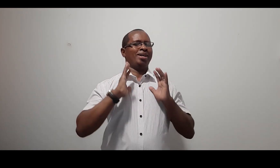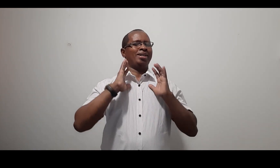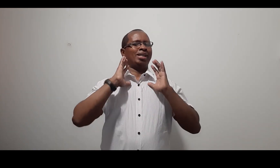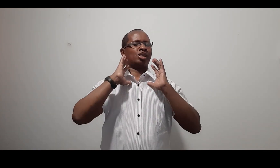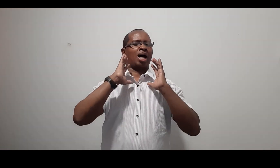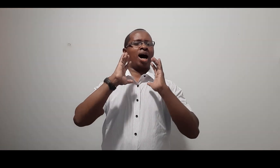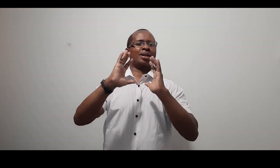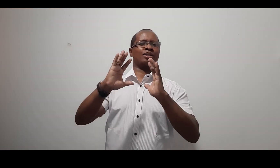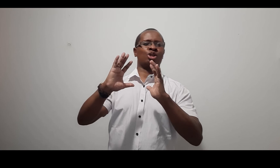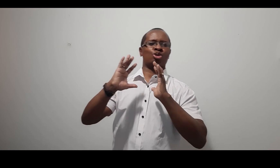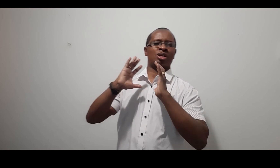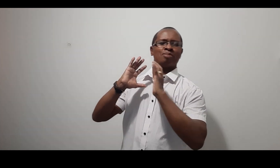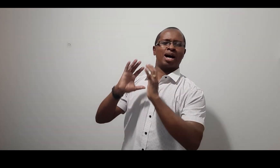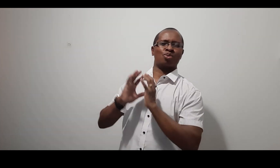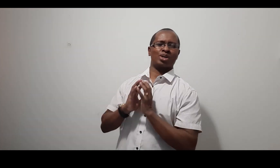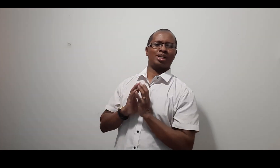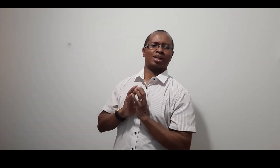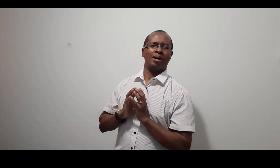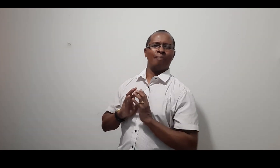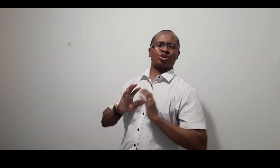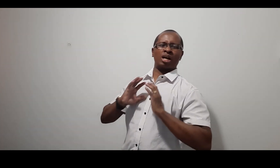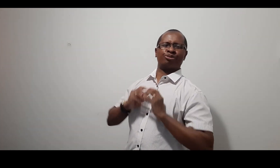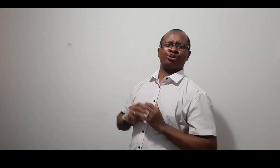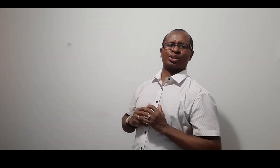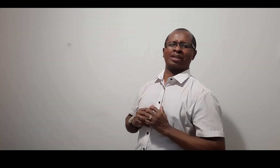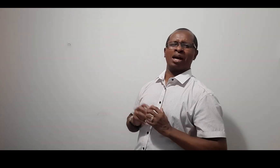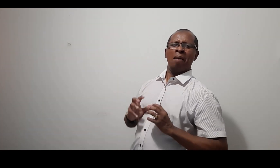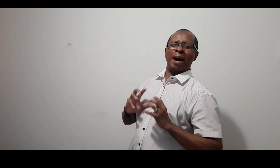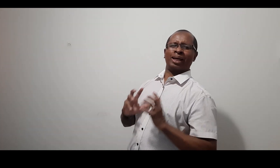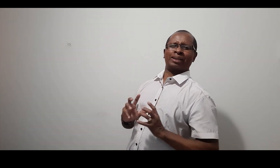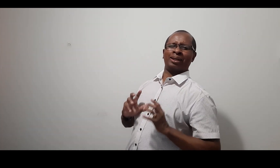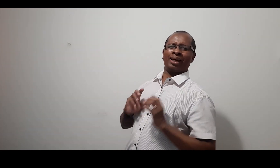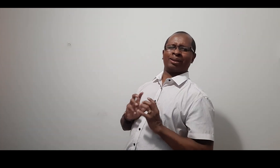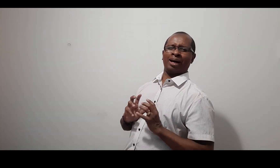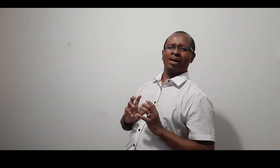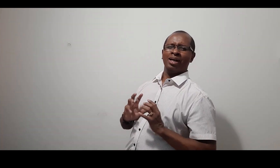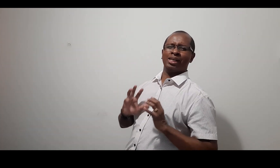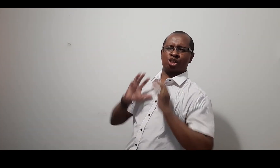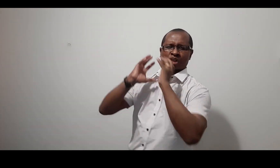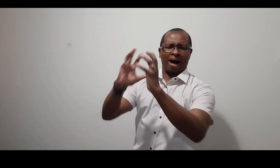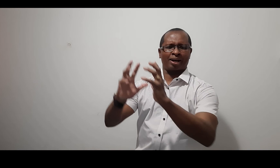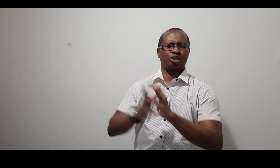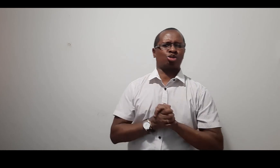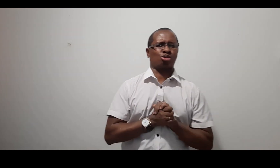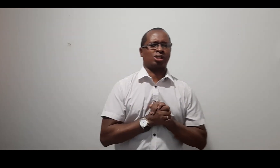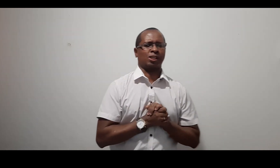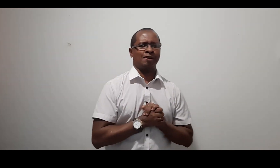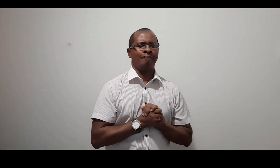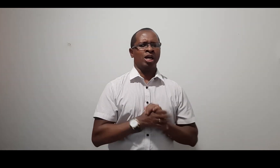ny zaran'i Jesosy amin'ny anony rehetra. Zany fo izany de mangetaheta ny zara Jesosy,